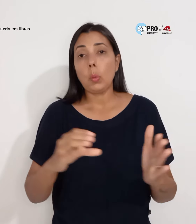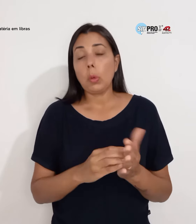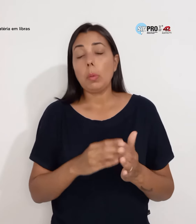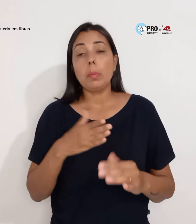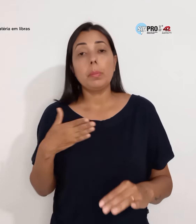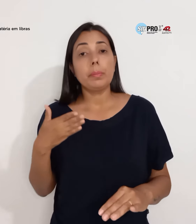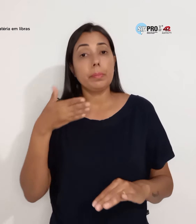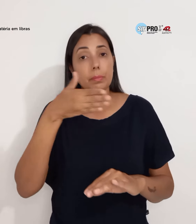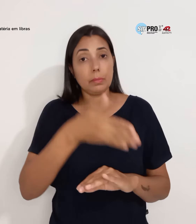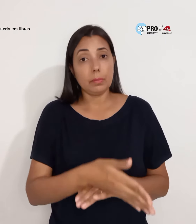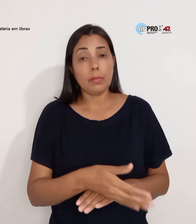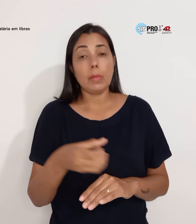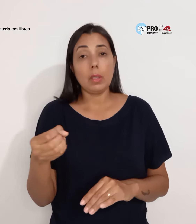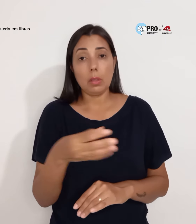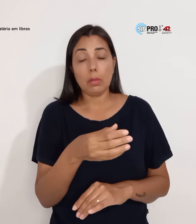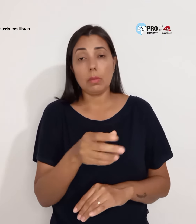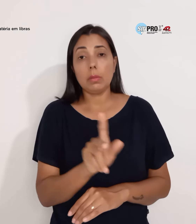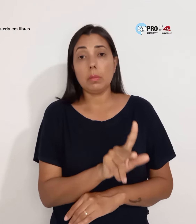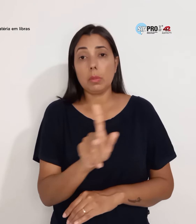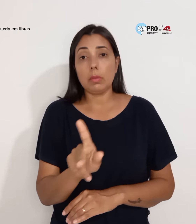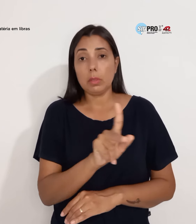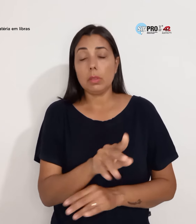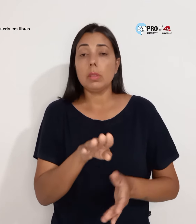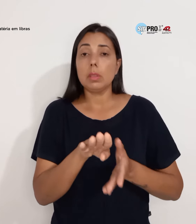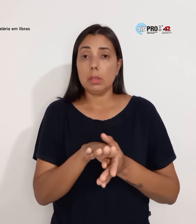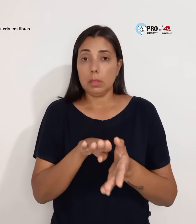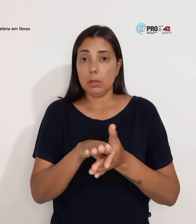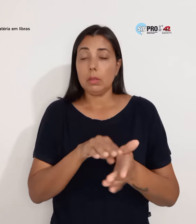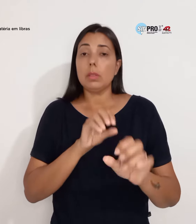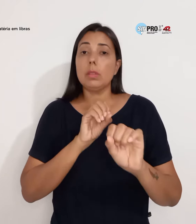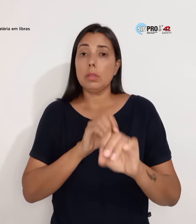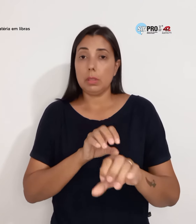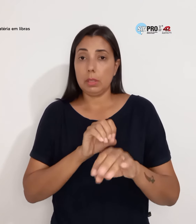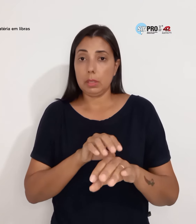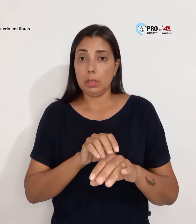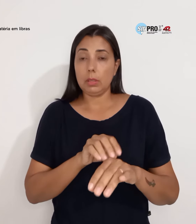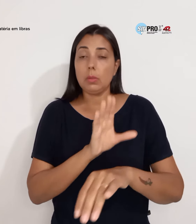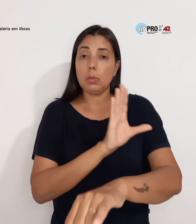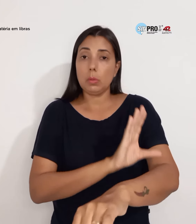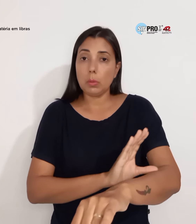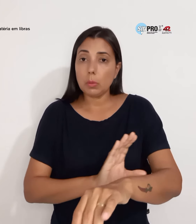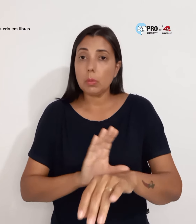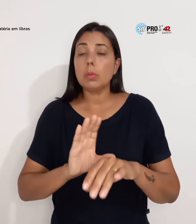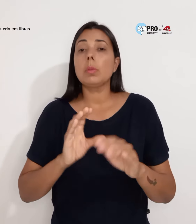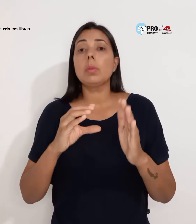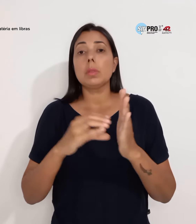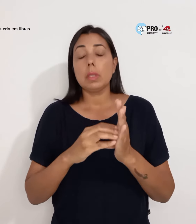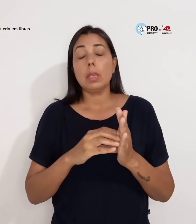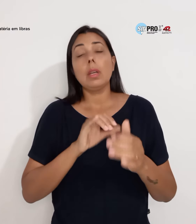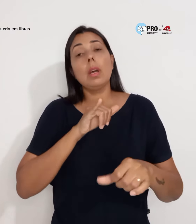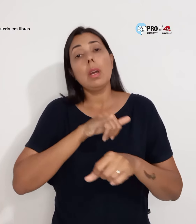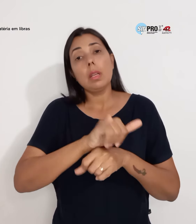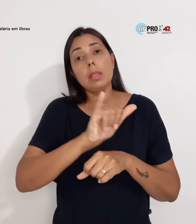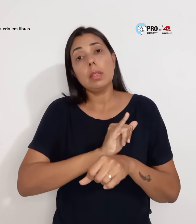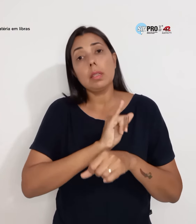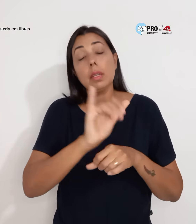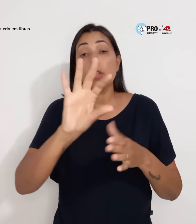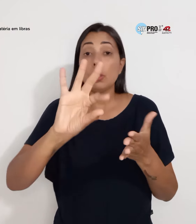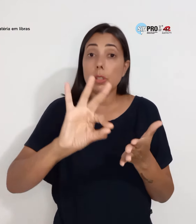para ingresso de novos professores e orientadores educacionais concursado, a estratégia de